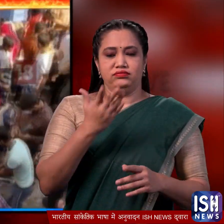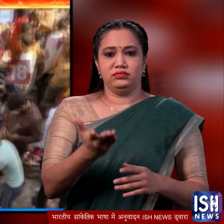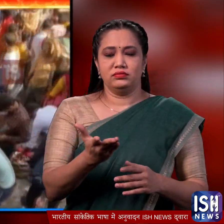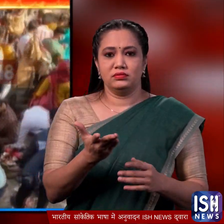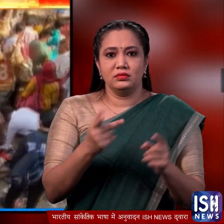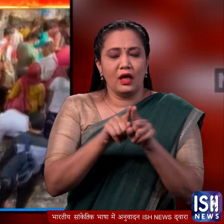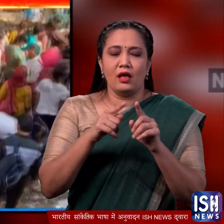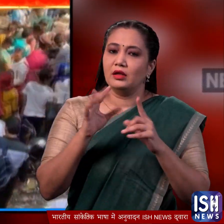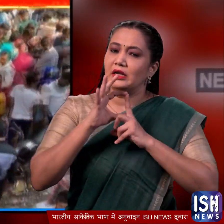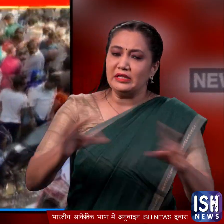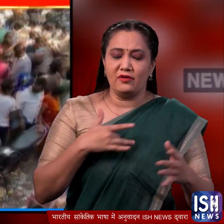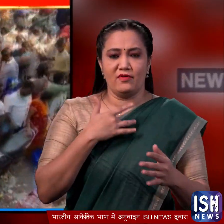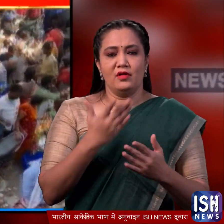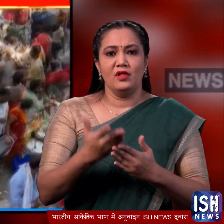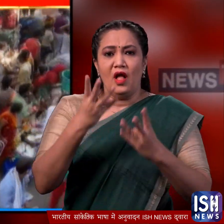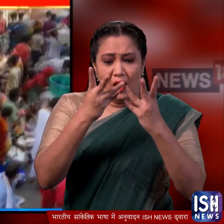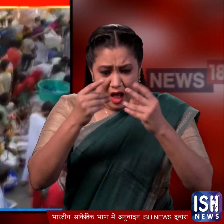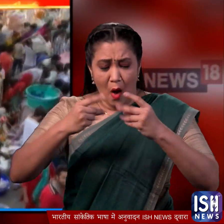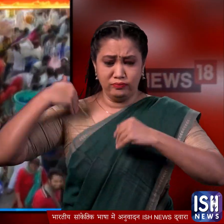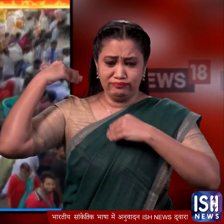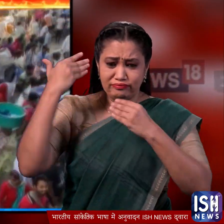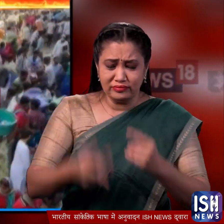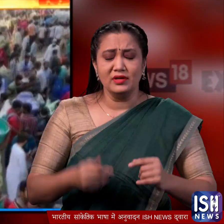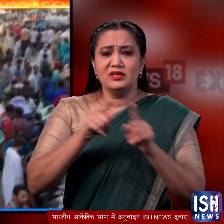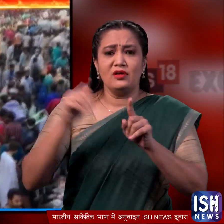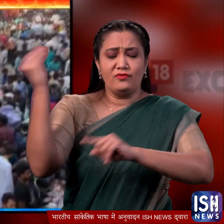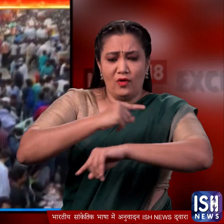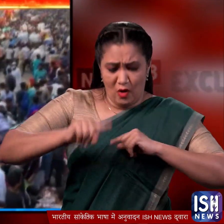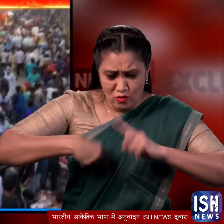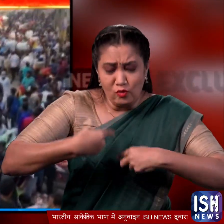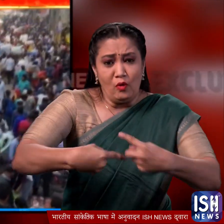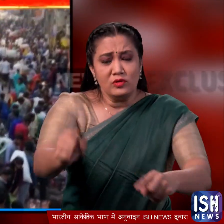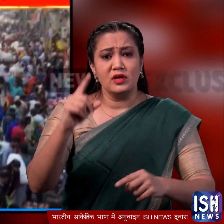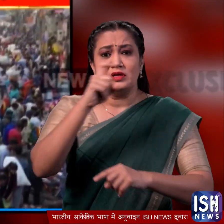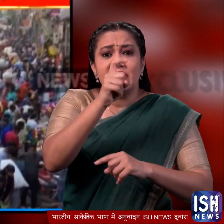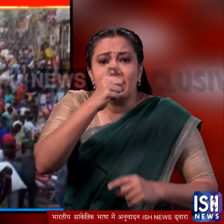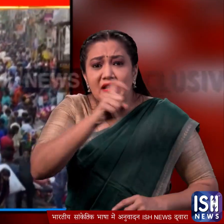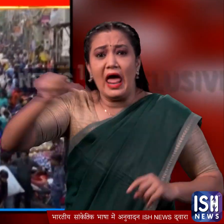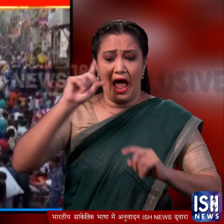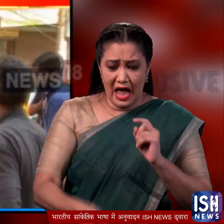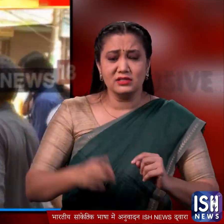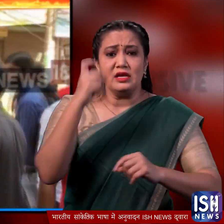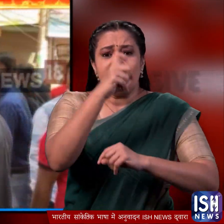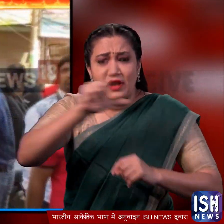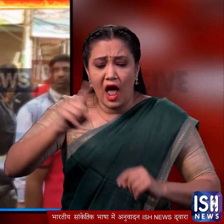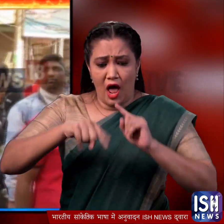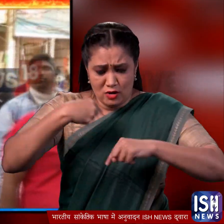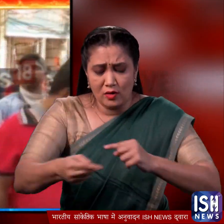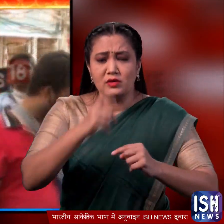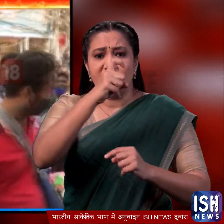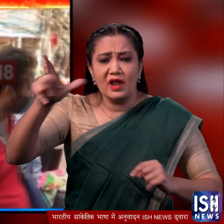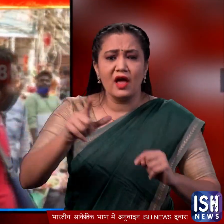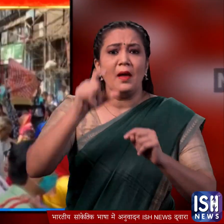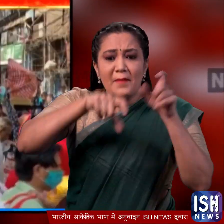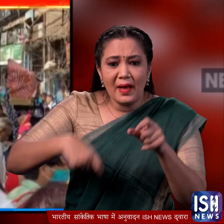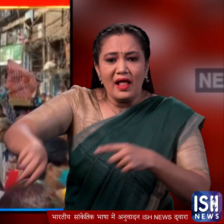एक आंकड़ा भी बताया गया, जिसके मुताबिक बीते कुछ दिनों से सदर बाजार में रोजाना करीब 7 लाख लोग उमड़ते रहे। इनमें ज्यादातर को न